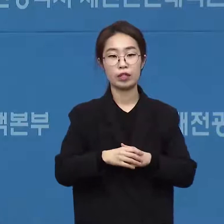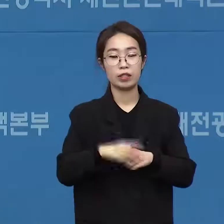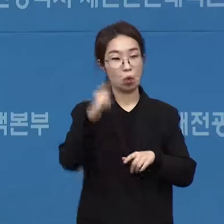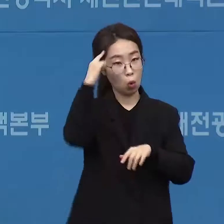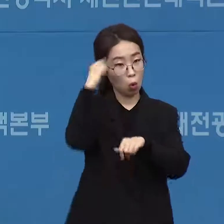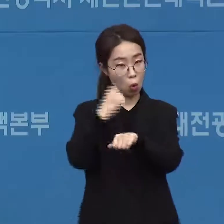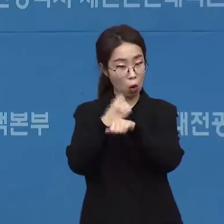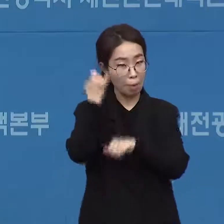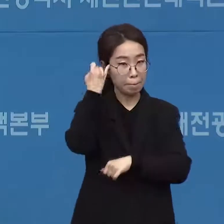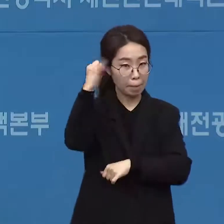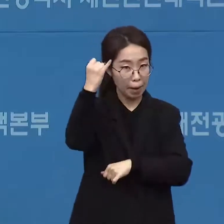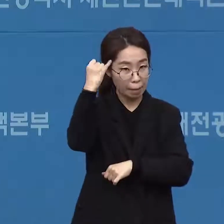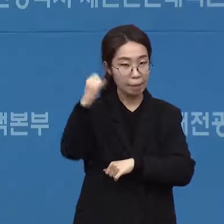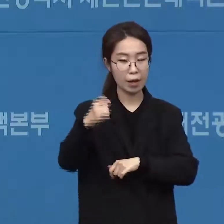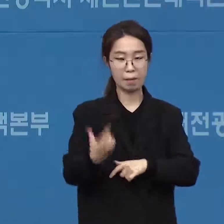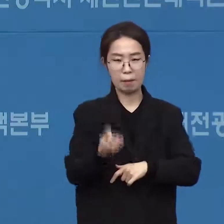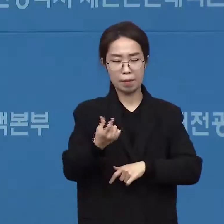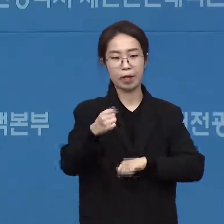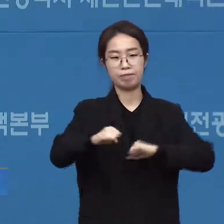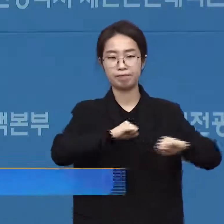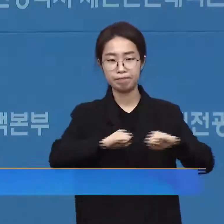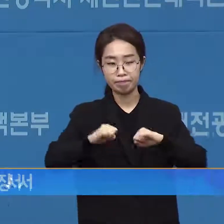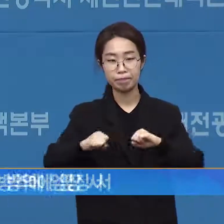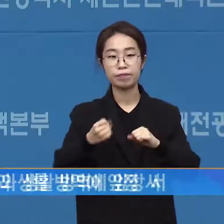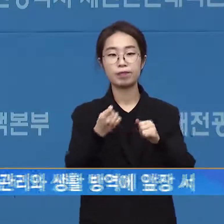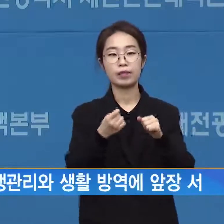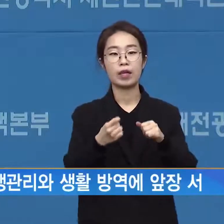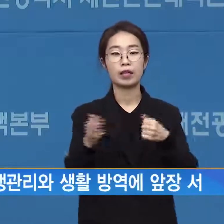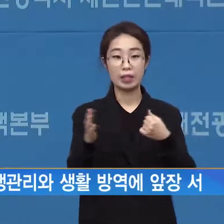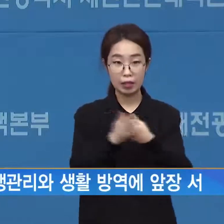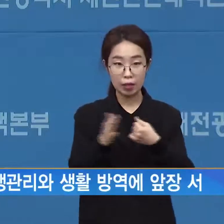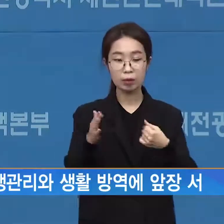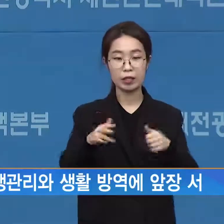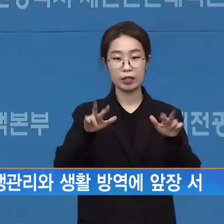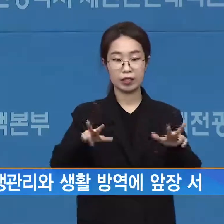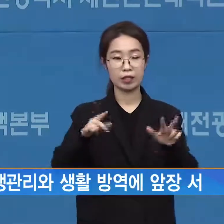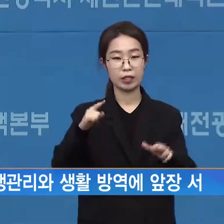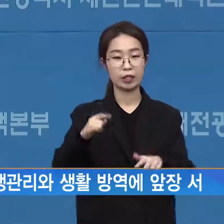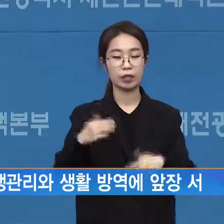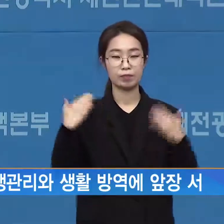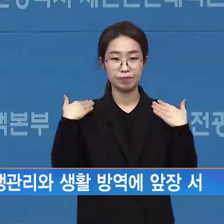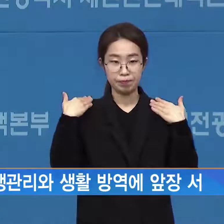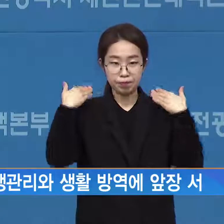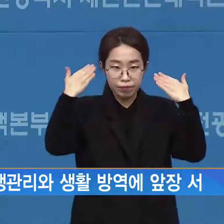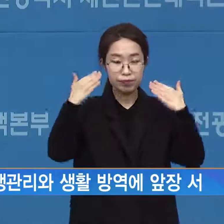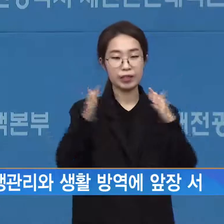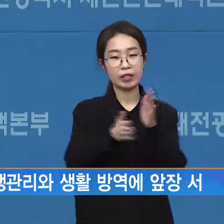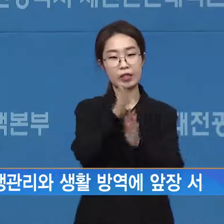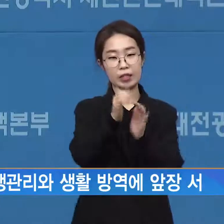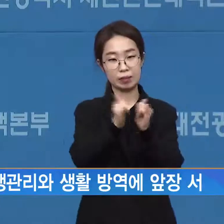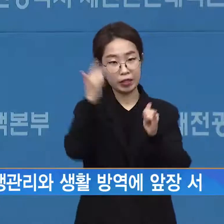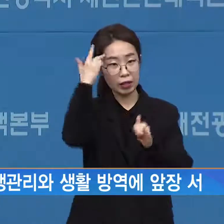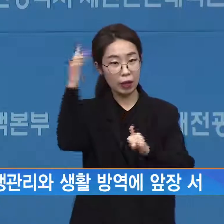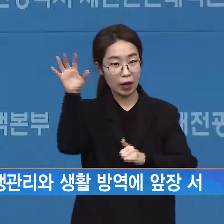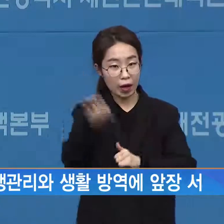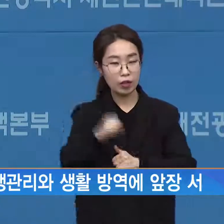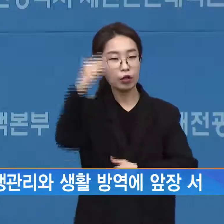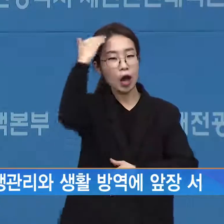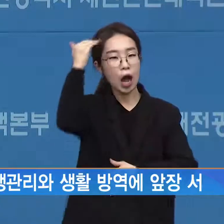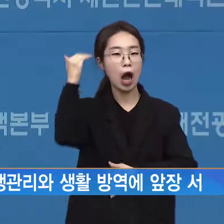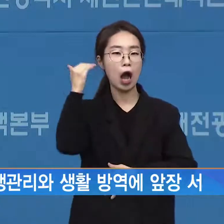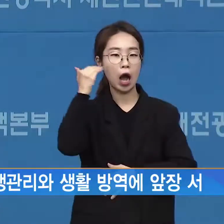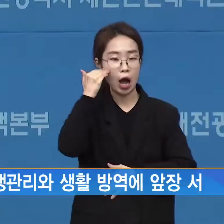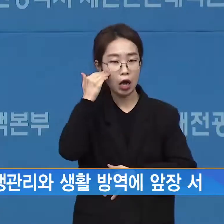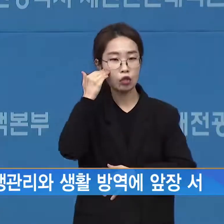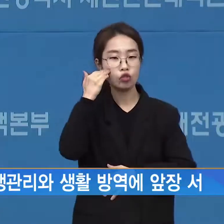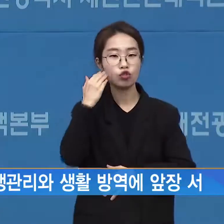기술과 발빠른 대응 시스템, 성숙한 시민의식으로 방역 강국 의류 한류를